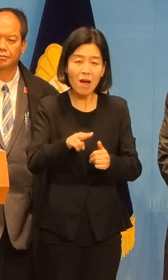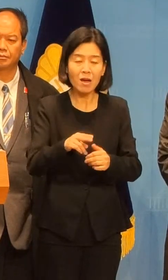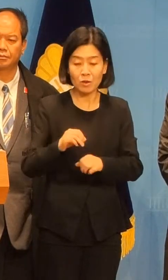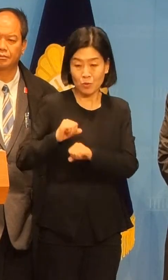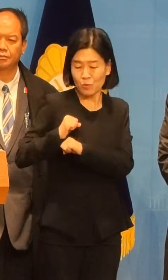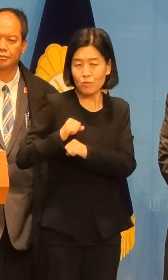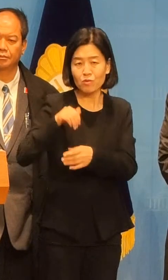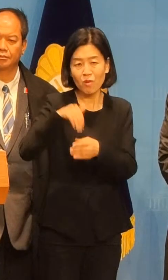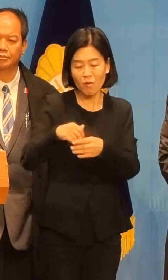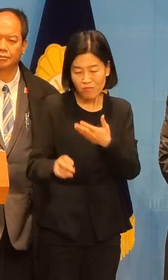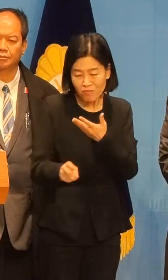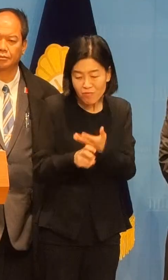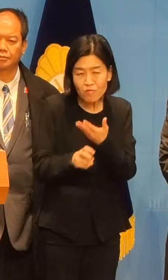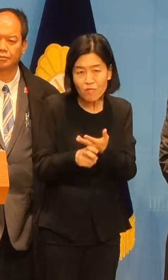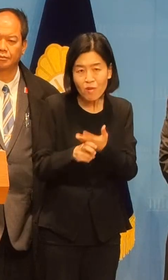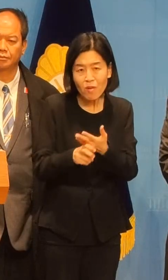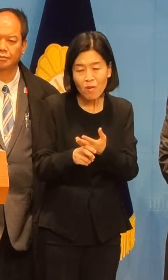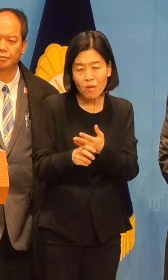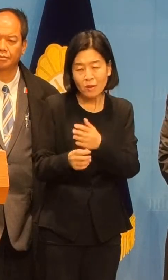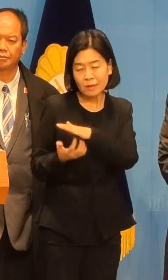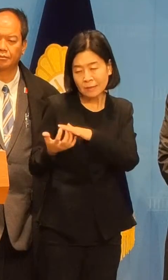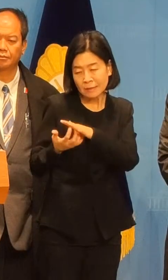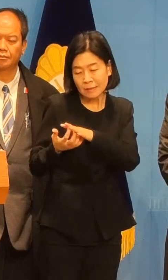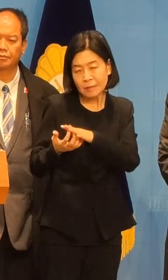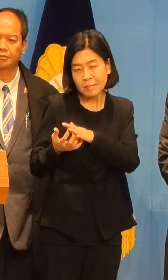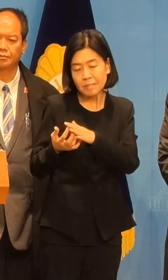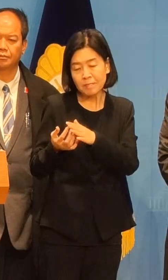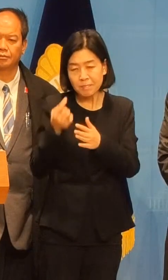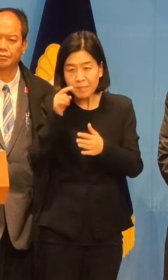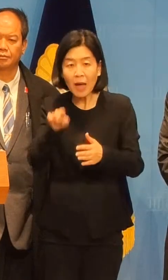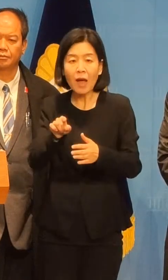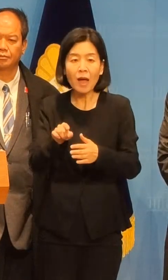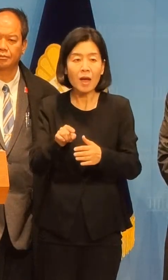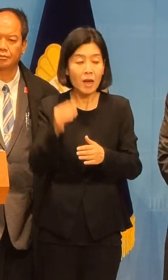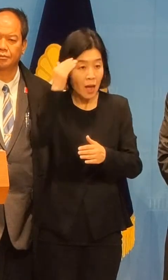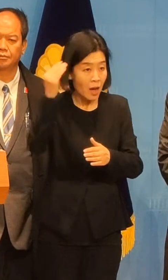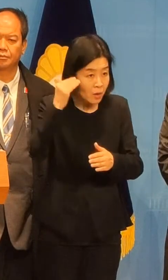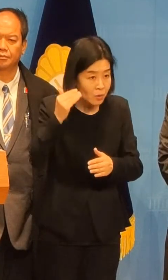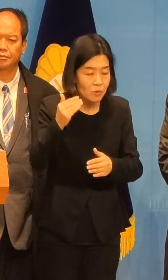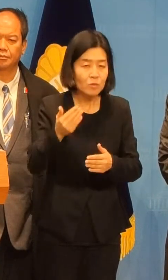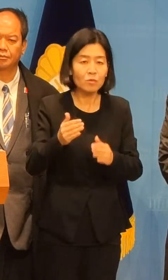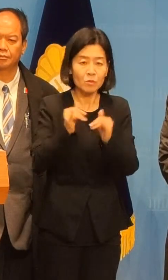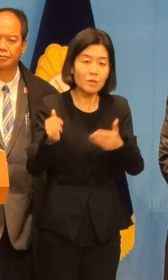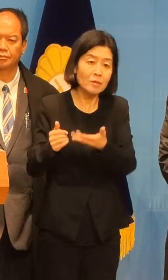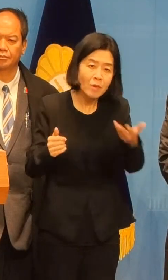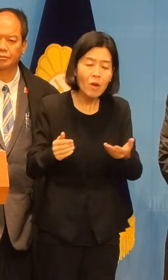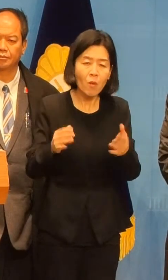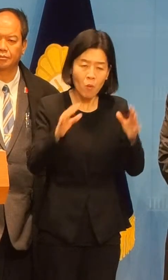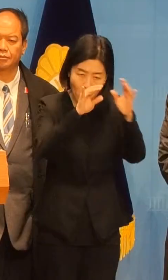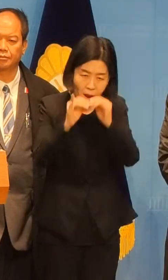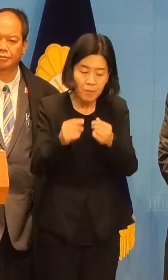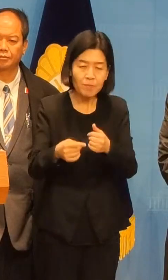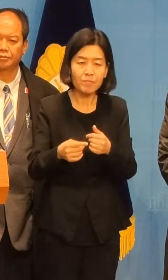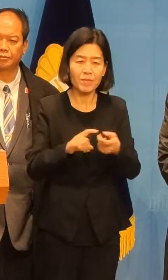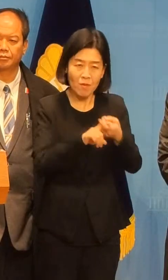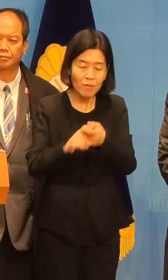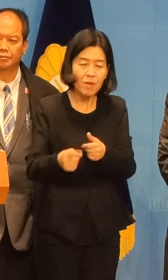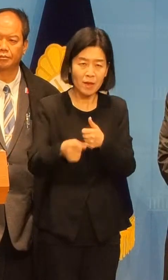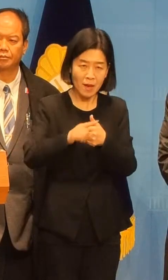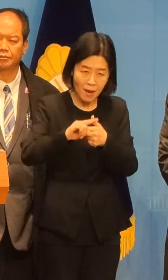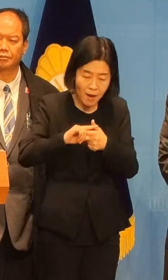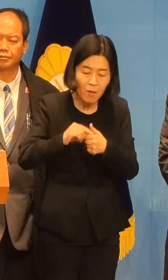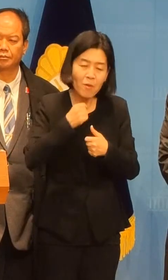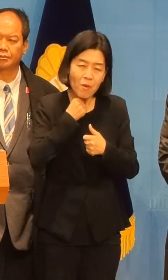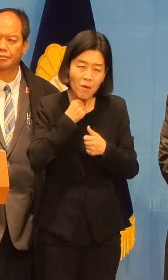밝히고 대한민국의 공감과 연대를 구하고자 오늘 기자회견을 갖게 되었다는 말씀을